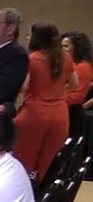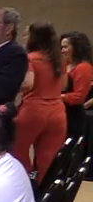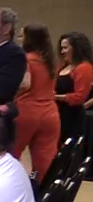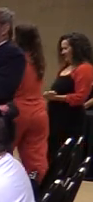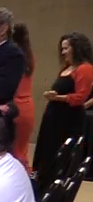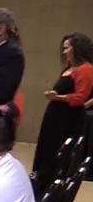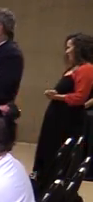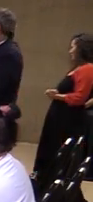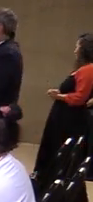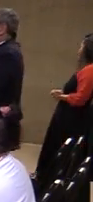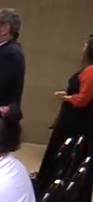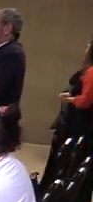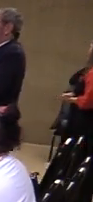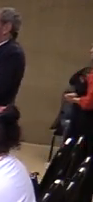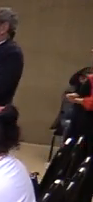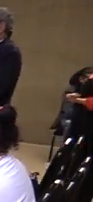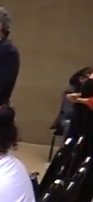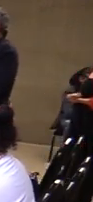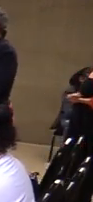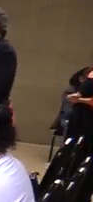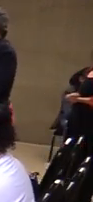Depois é o Ismael.